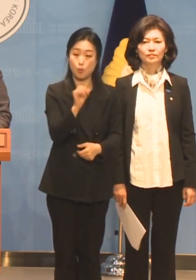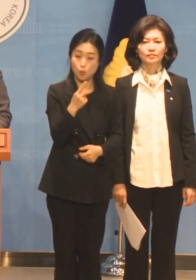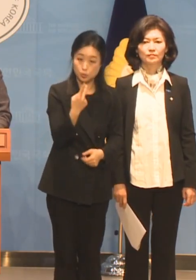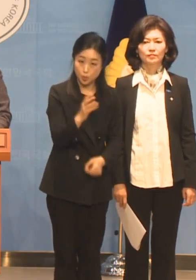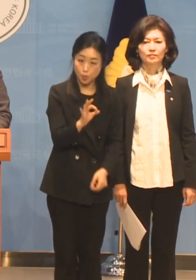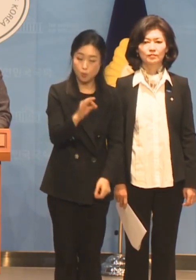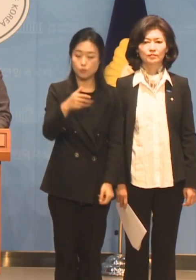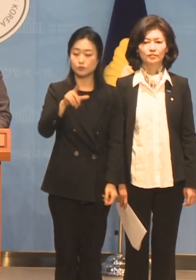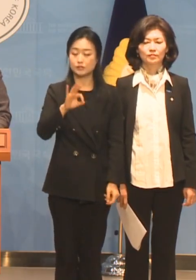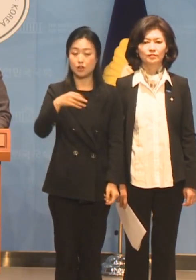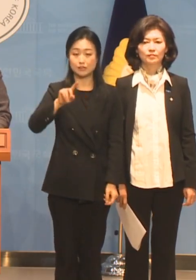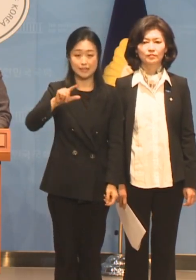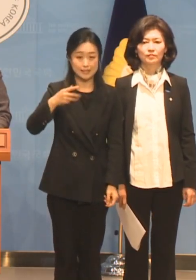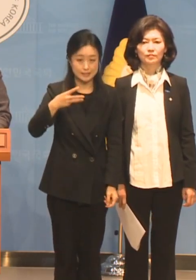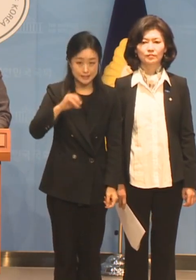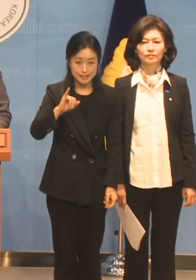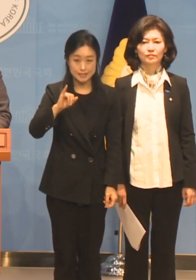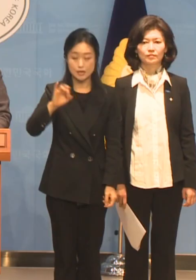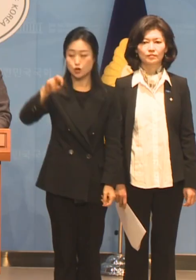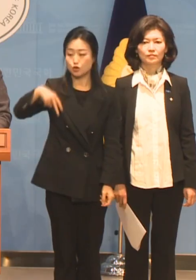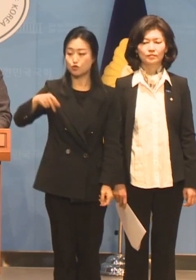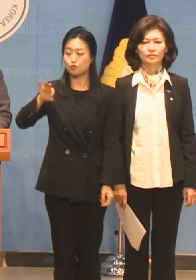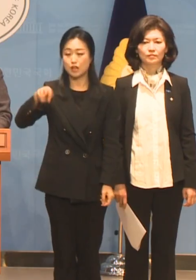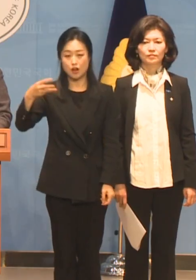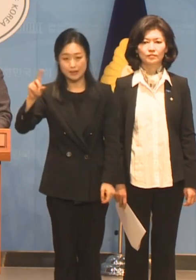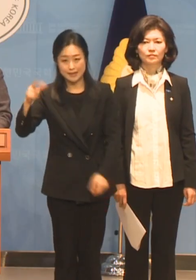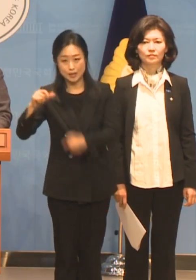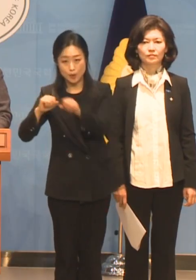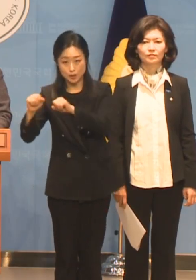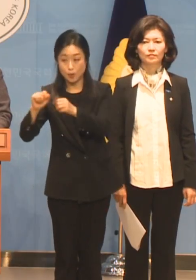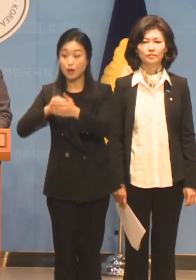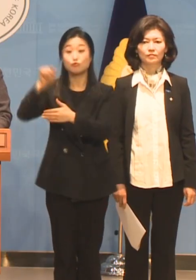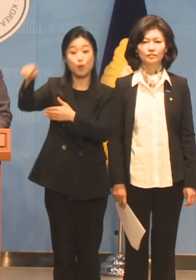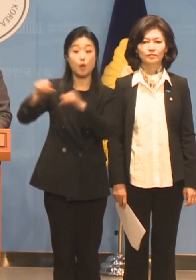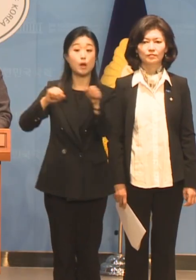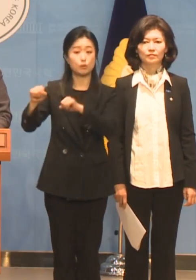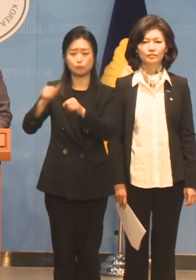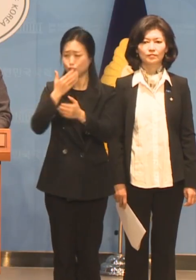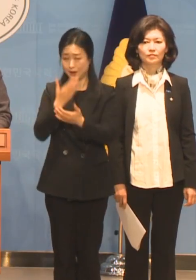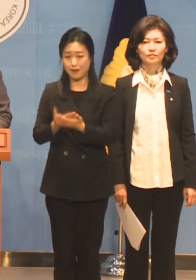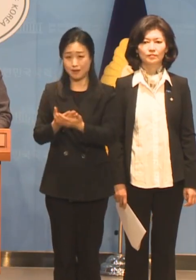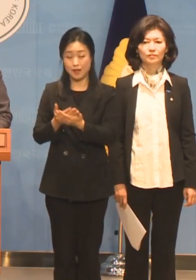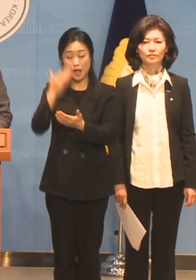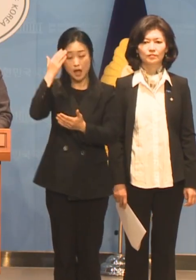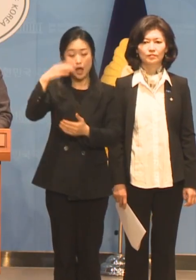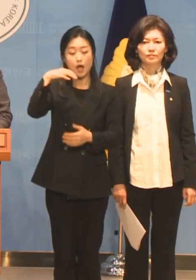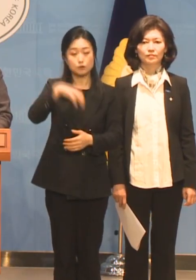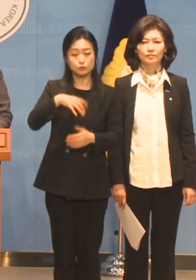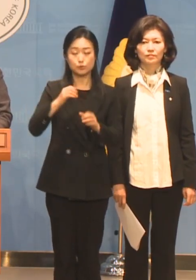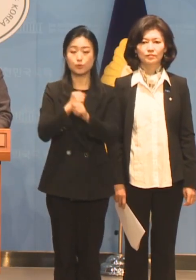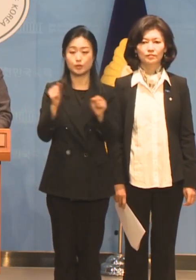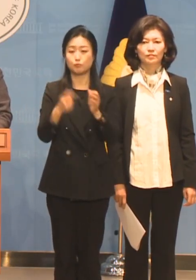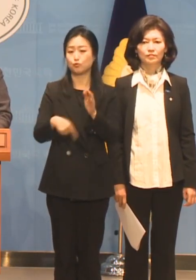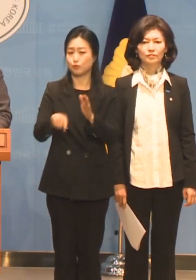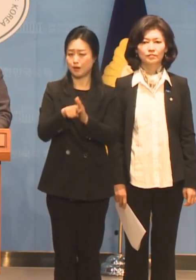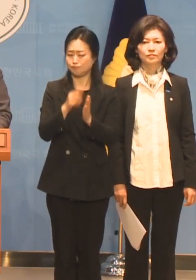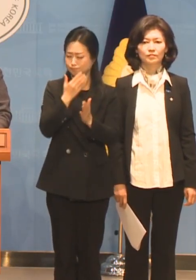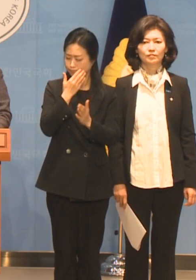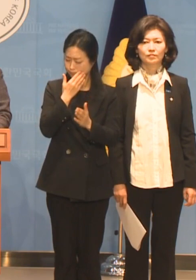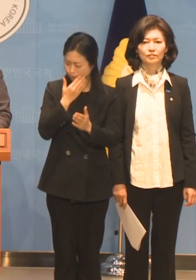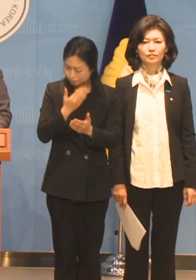청산리 전투, 의열단 활동과 같은 국외 독립운동은 대한민국 독립운동사의